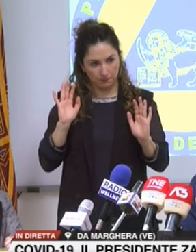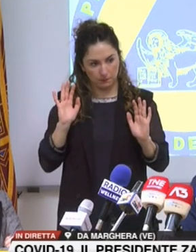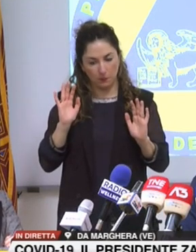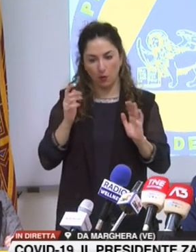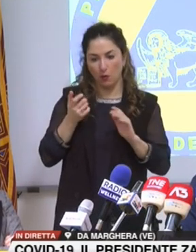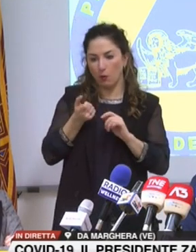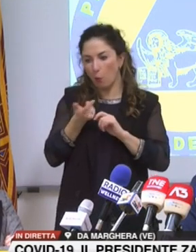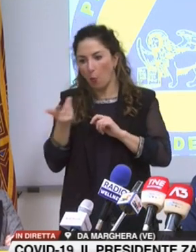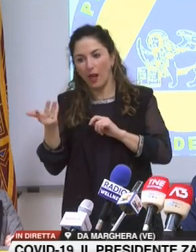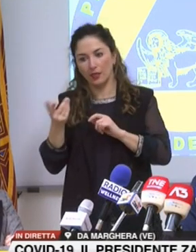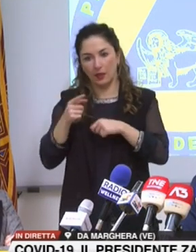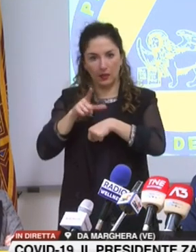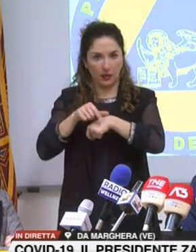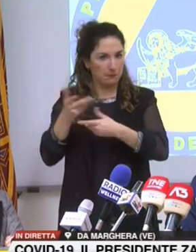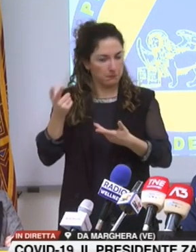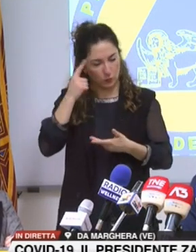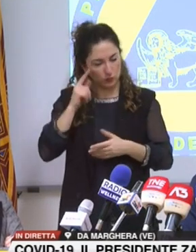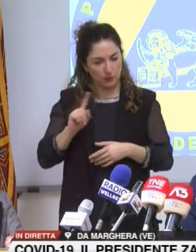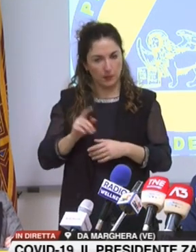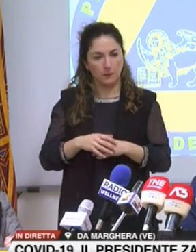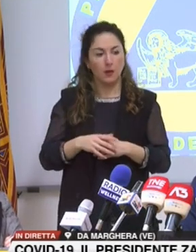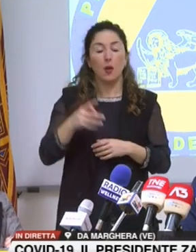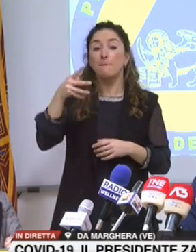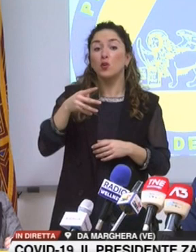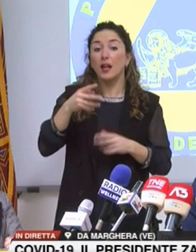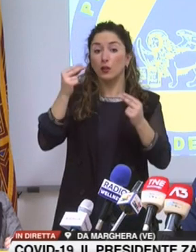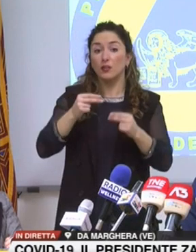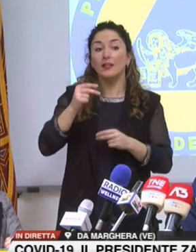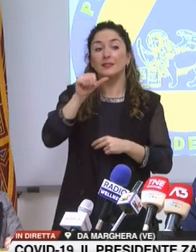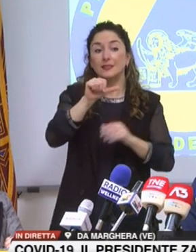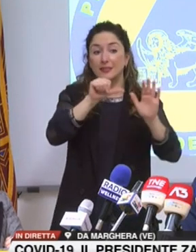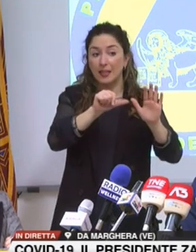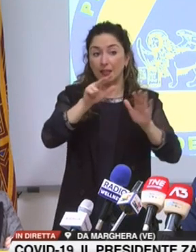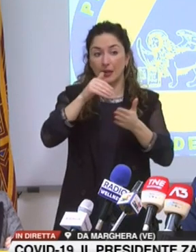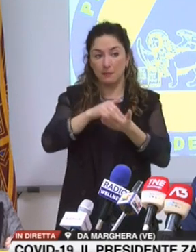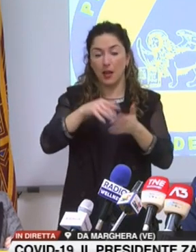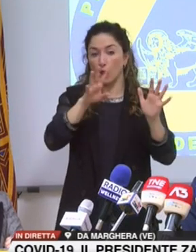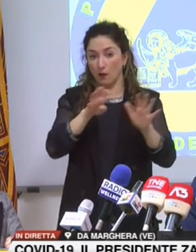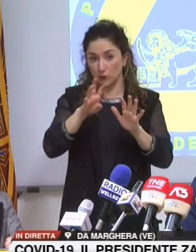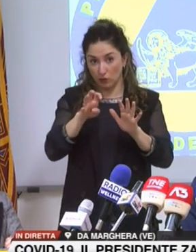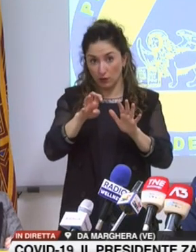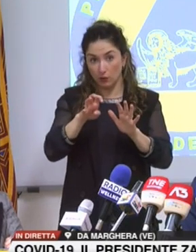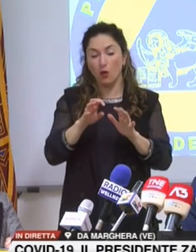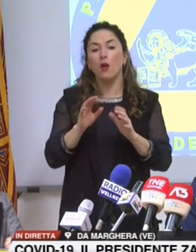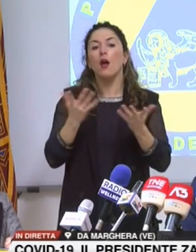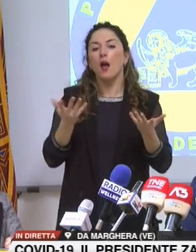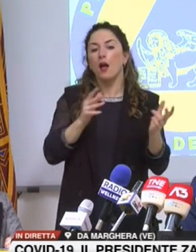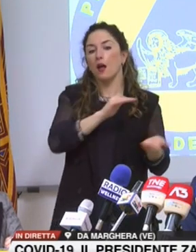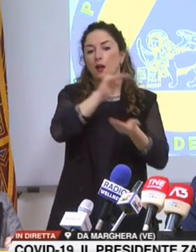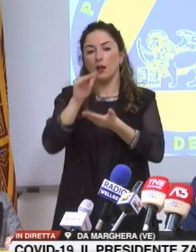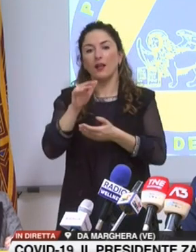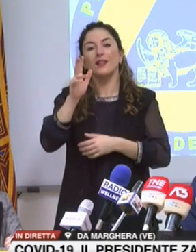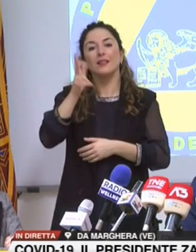di spedizione, per Moderna sul totale previsto di 63.900 ne sono state attualmente